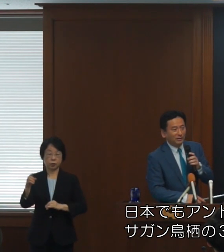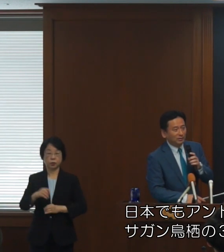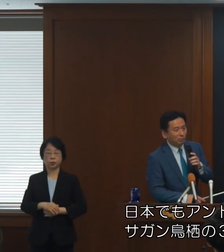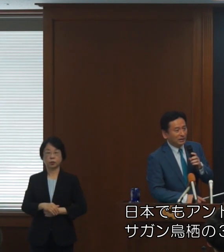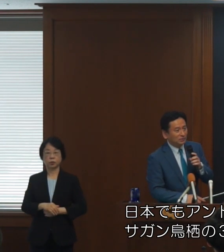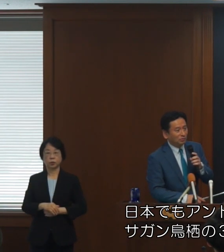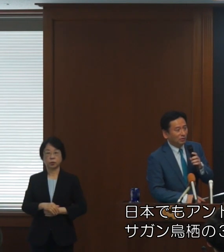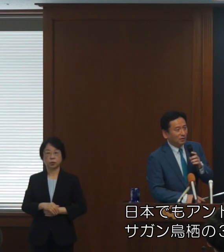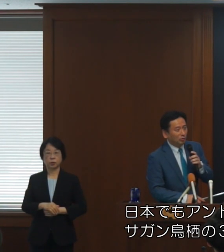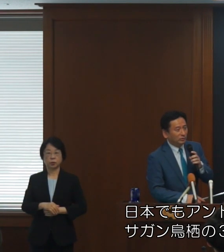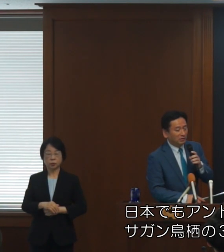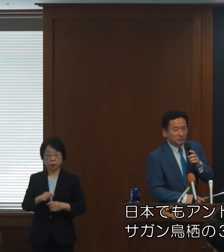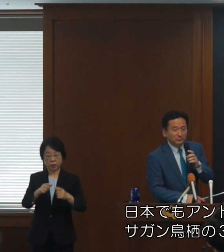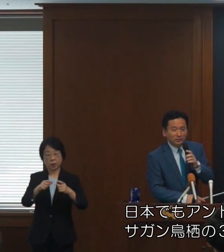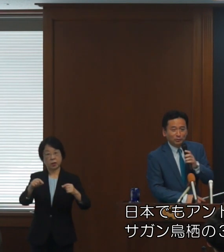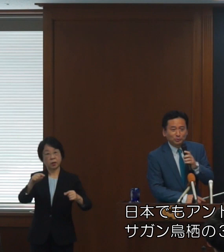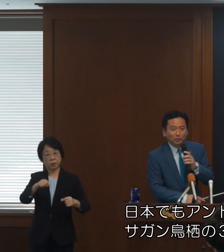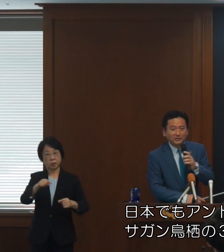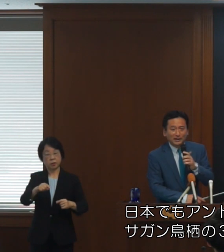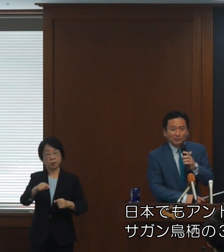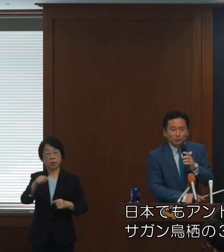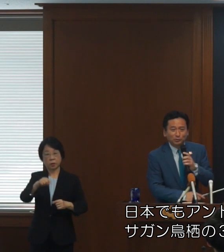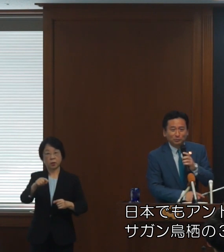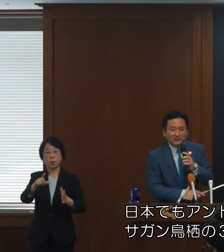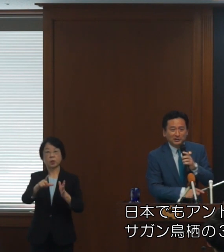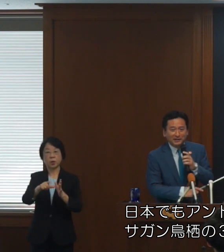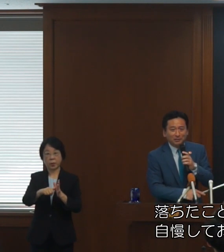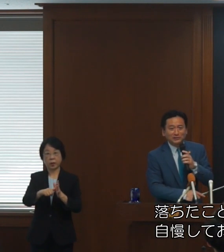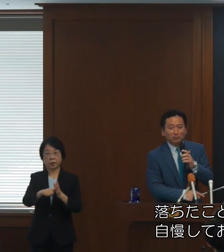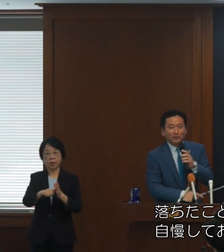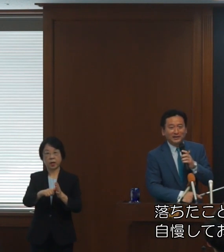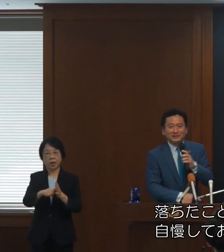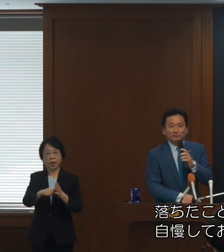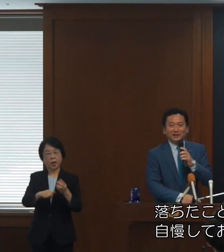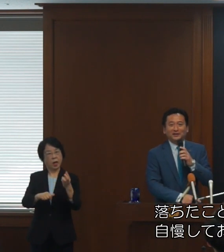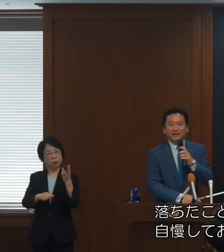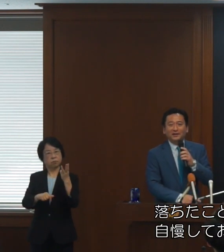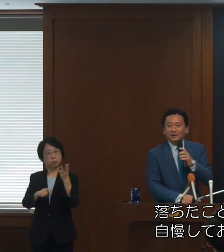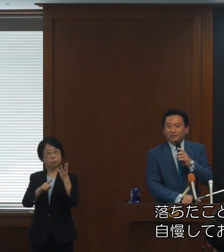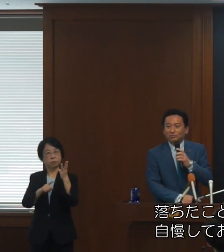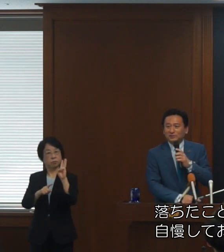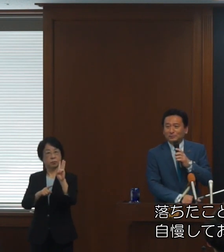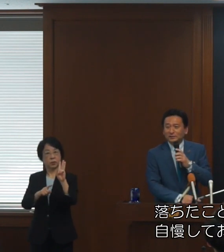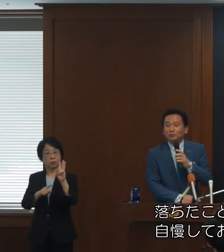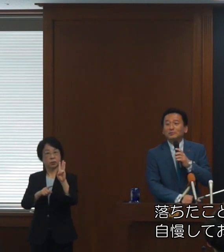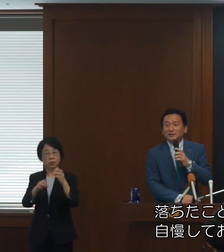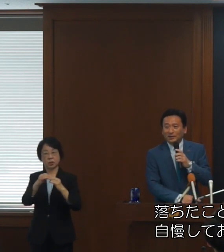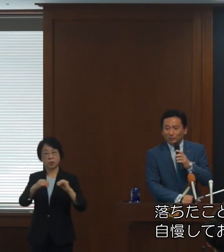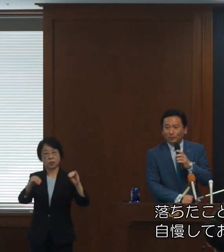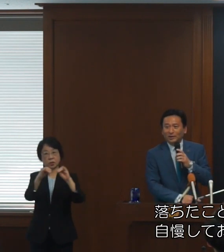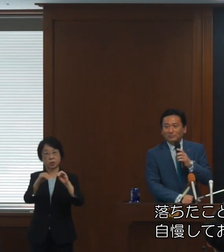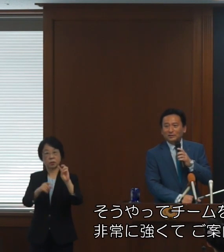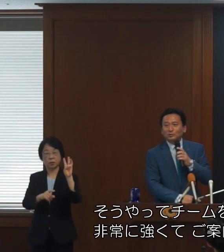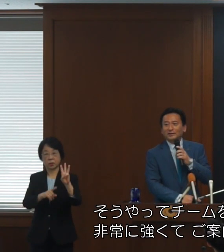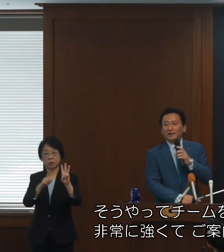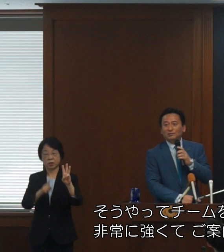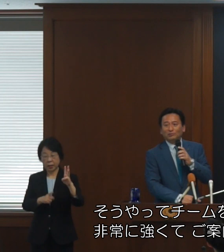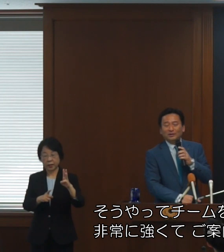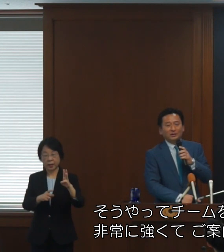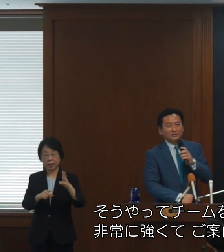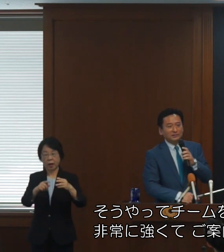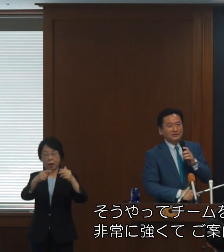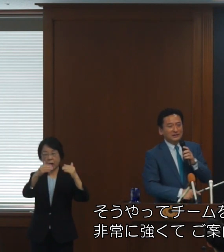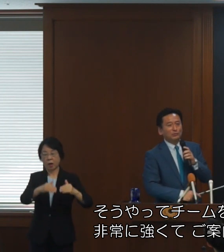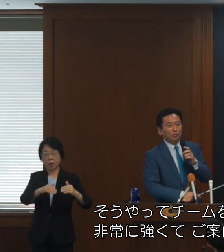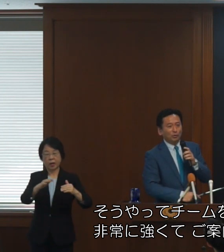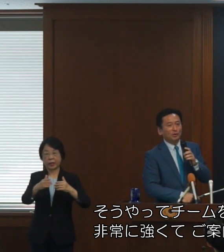もアントラーズとFマリノスとサガン鳥栖の3つだけが落ちたことがないチームだって自慢しておきましたけれどもまあそうやっ